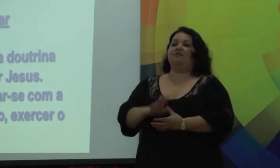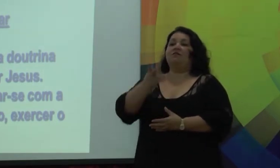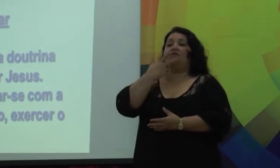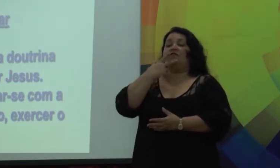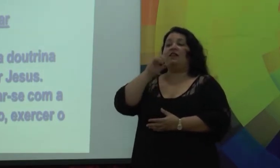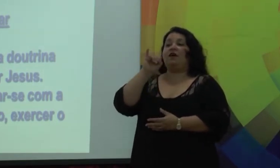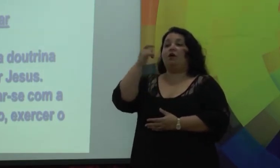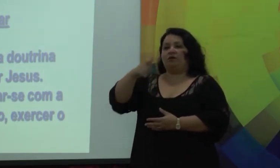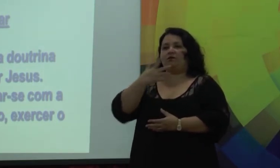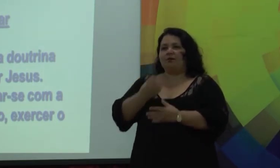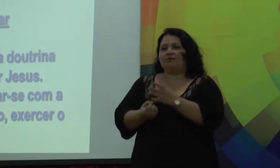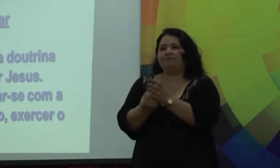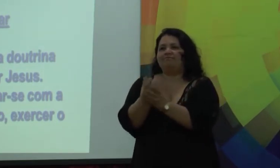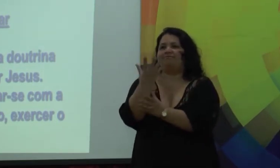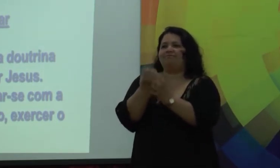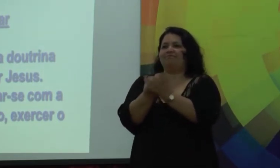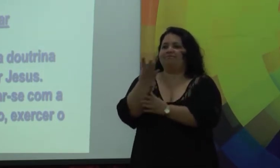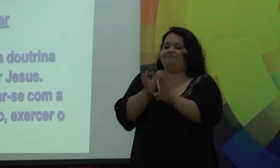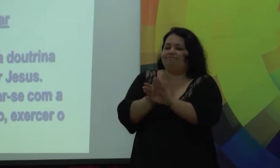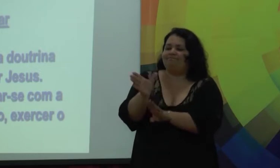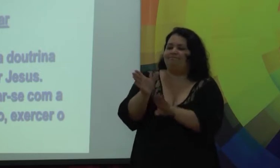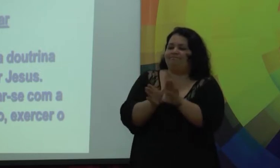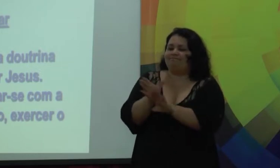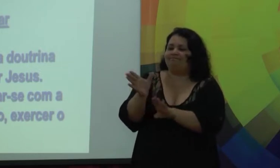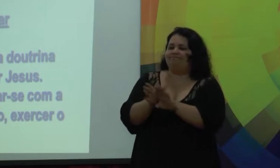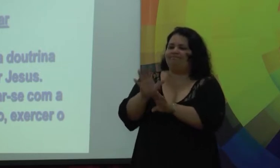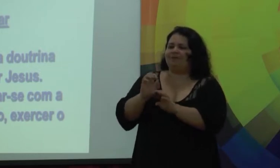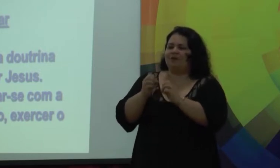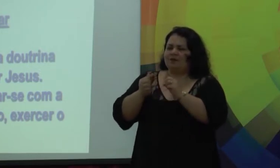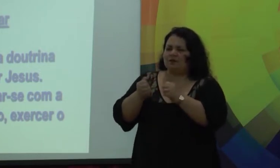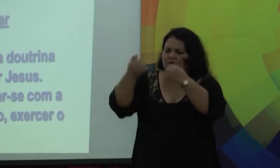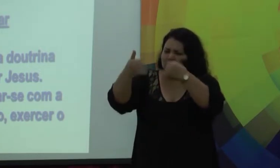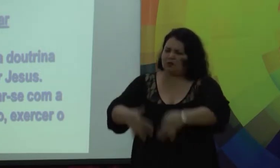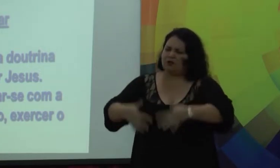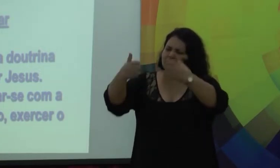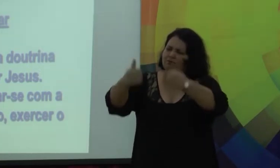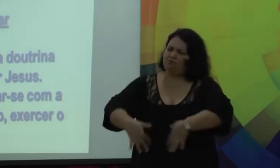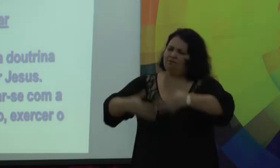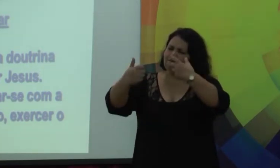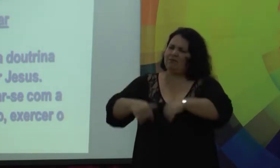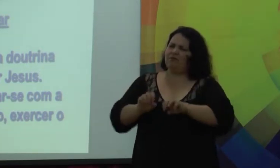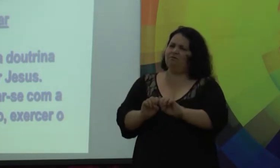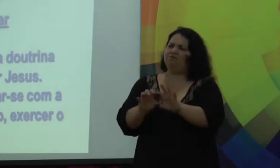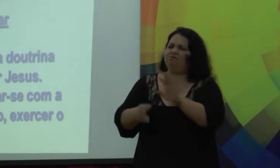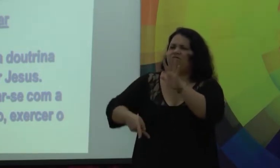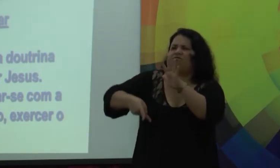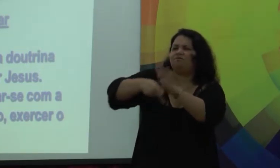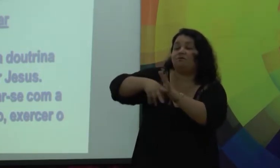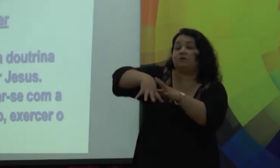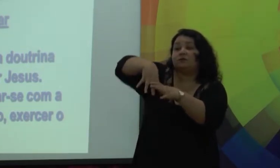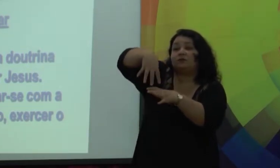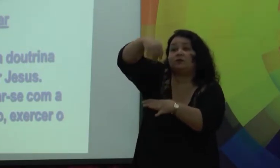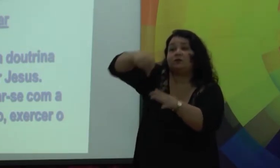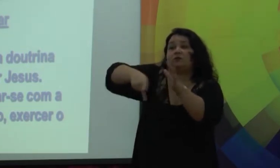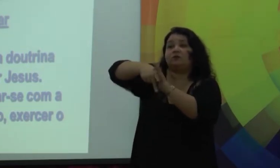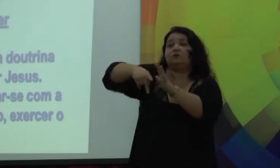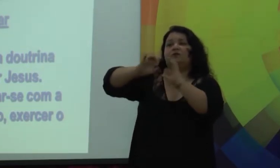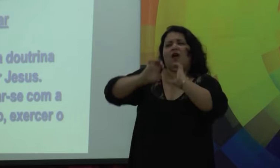evangelizar. Evangelizar é transmitir o conhecimento da doutrina espírita e da moral evangélica.